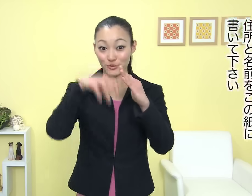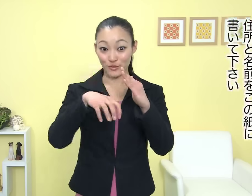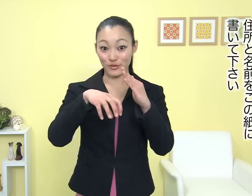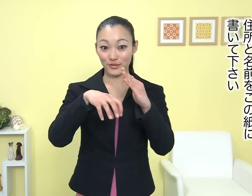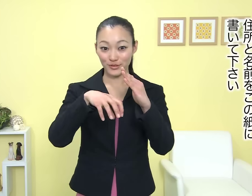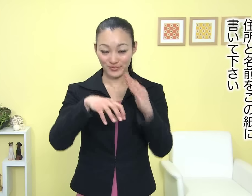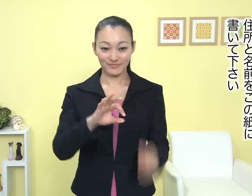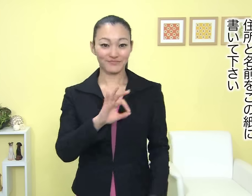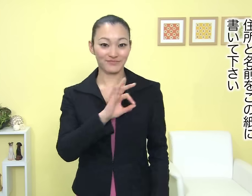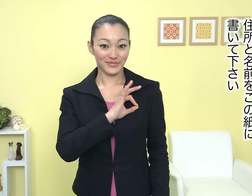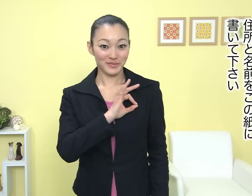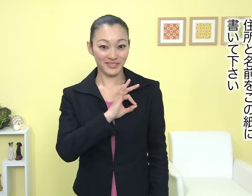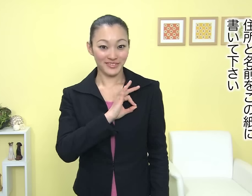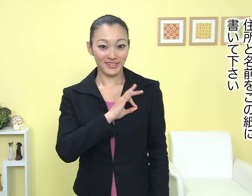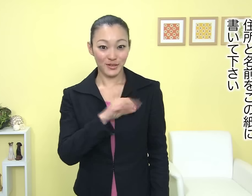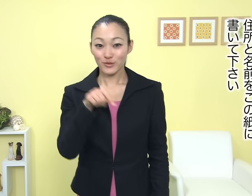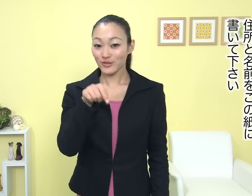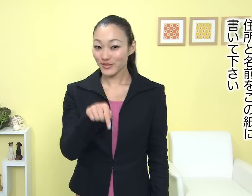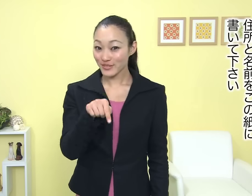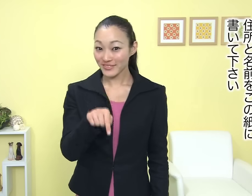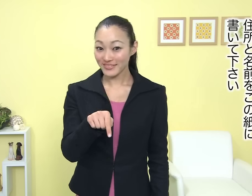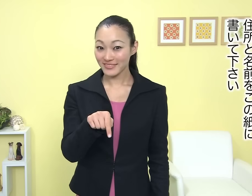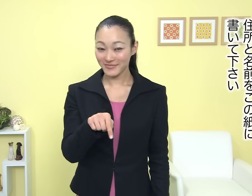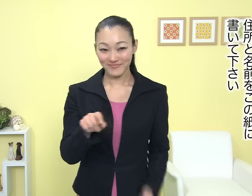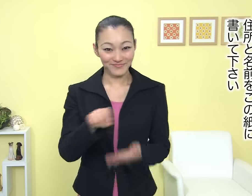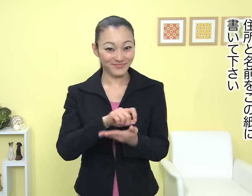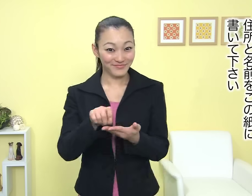住所と名前をこの紙に書いてください。